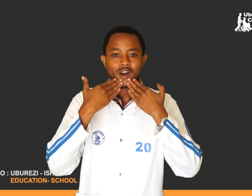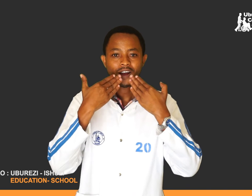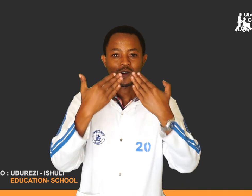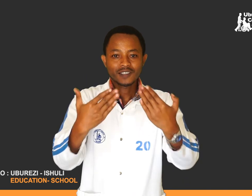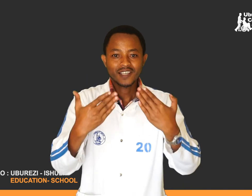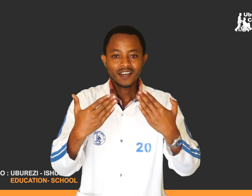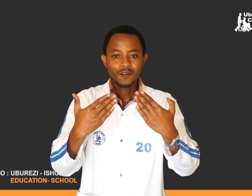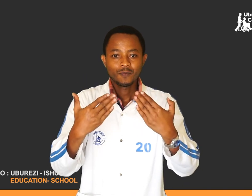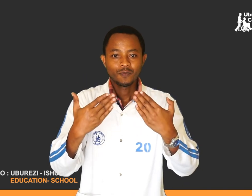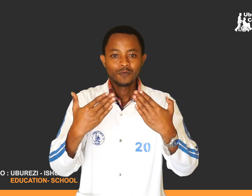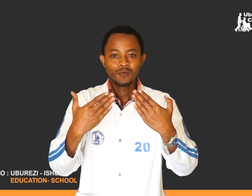murakoze